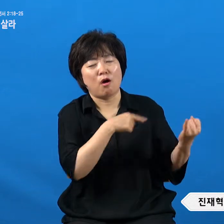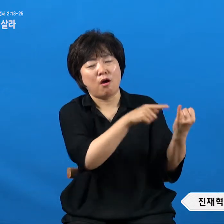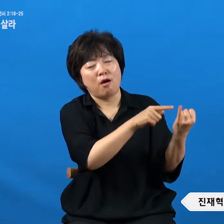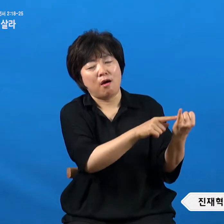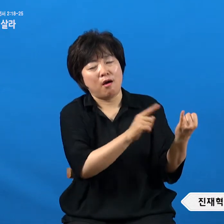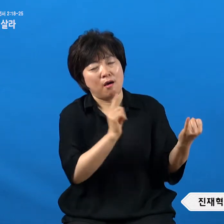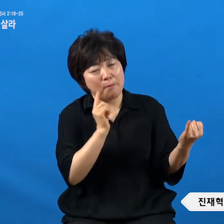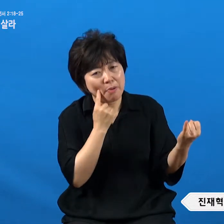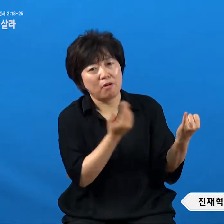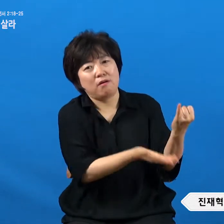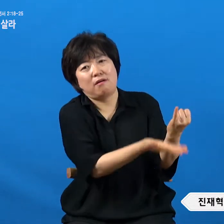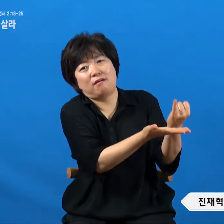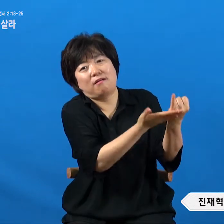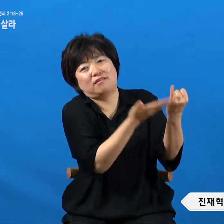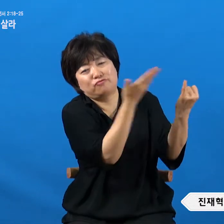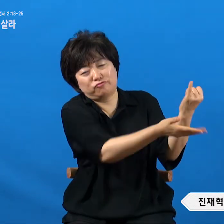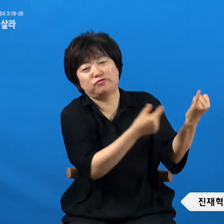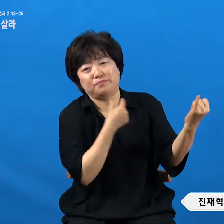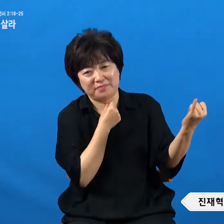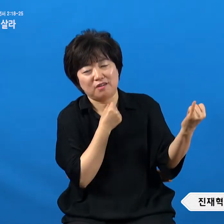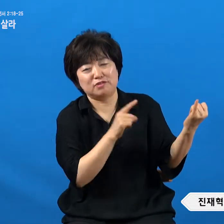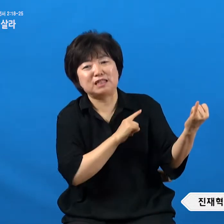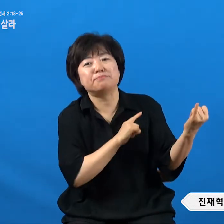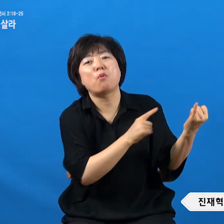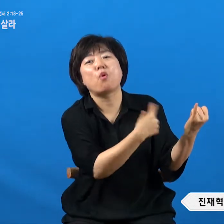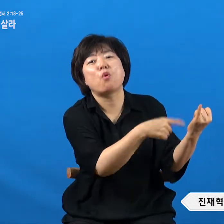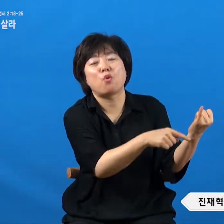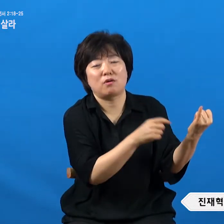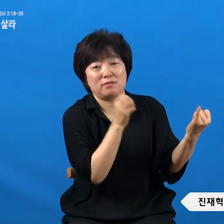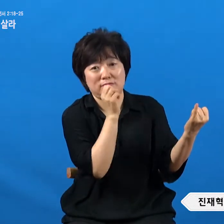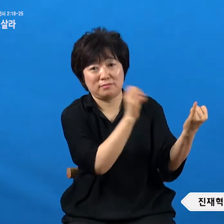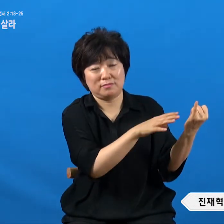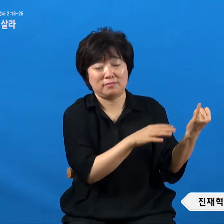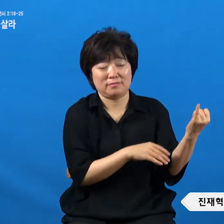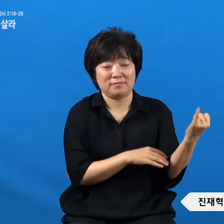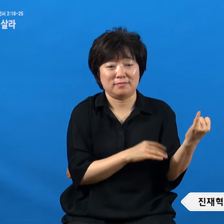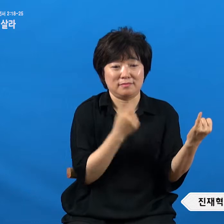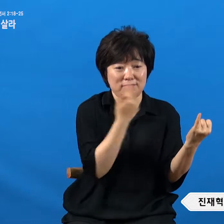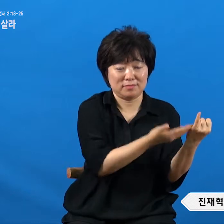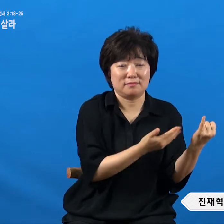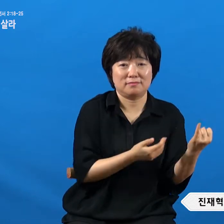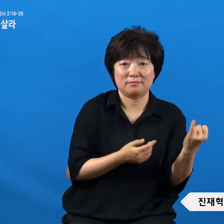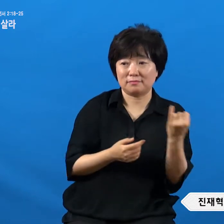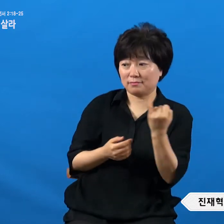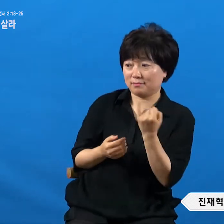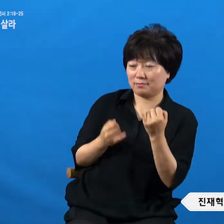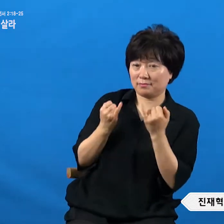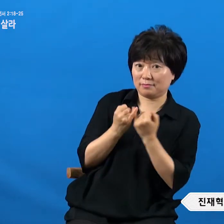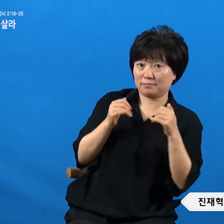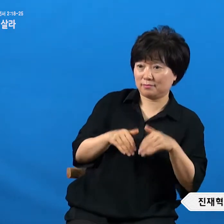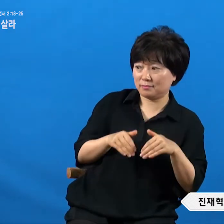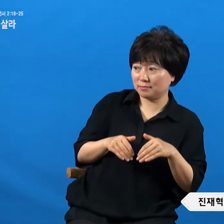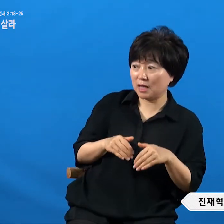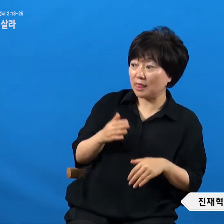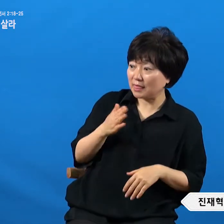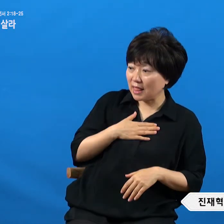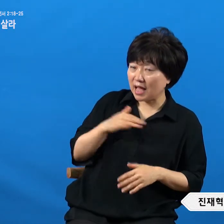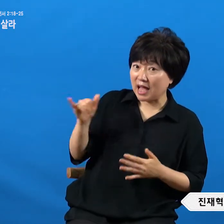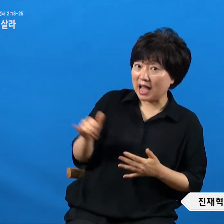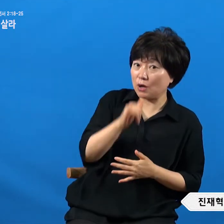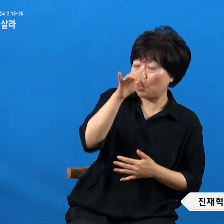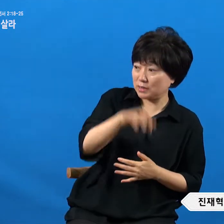자기가 추천해 주고 싶다라고 이름을 묻습니다. 그랬더니 이 항공사 승무원이 얘기합니다. 저는